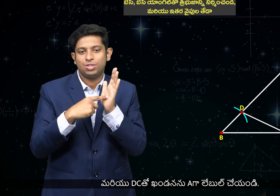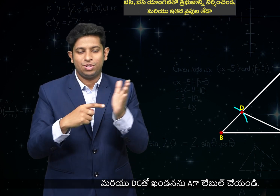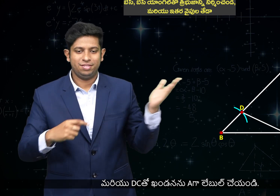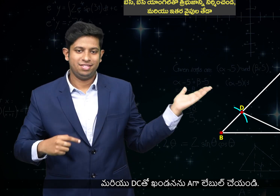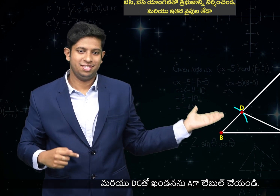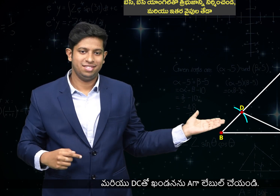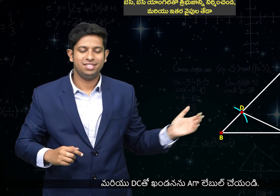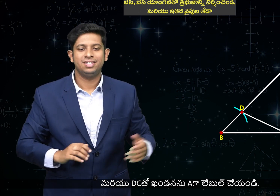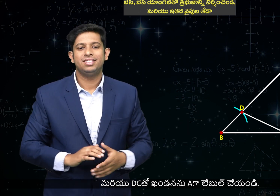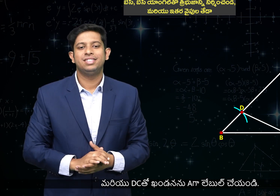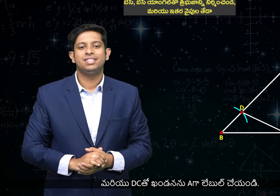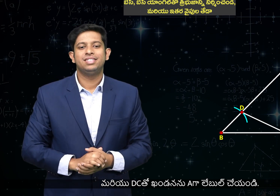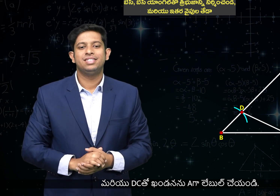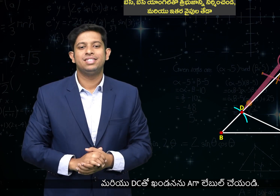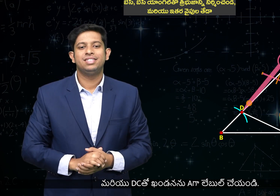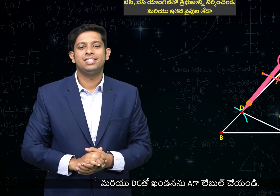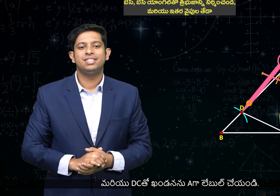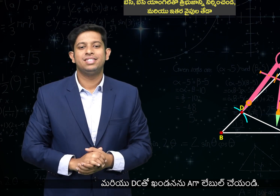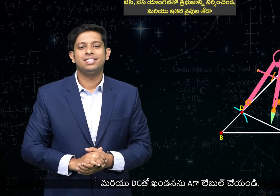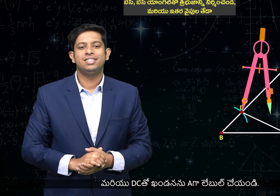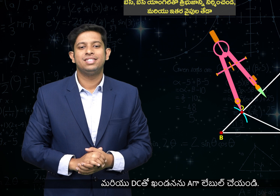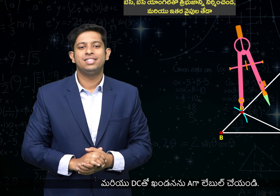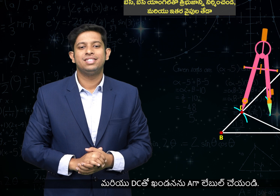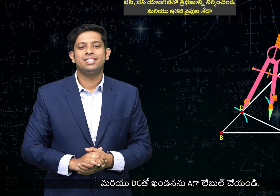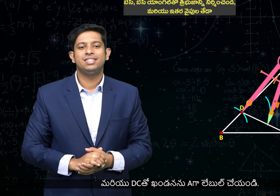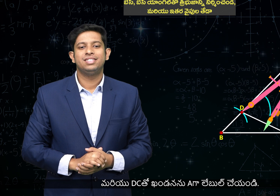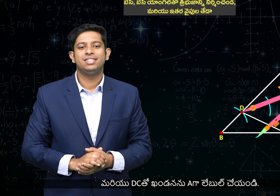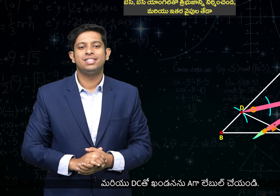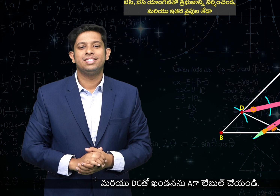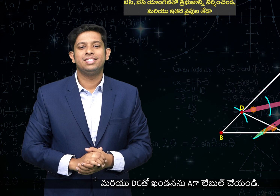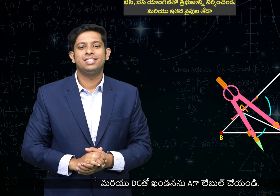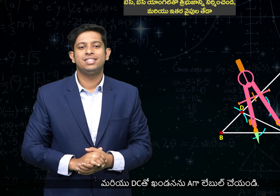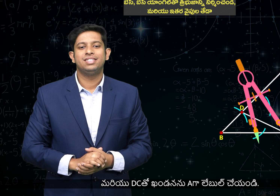ఏగా లేబుల్ చేయండి.